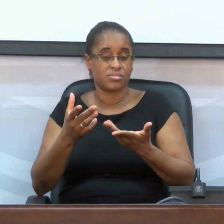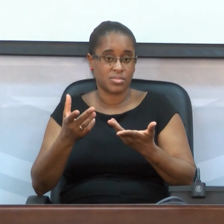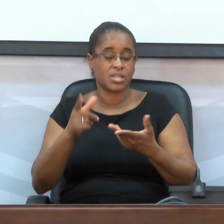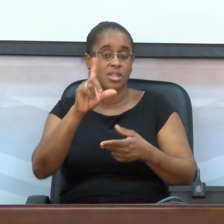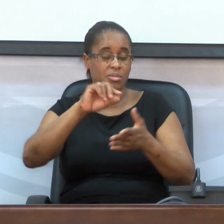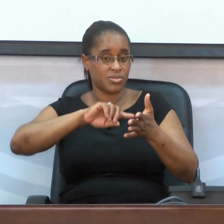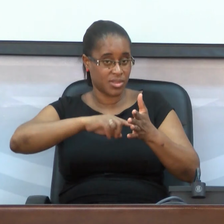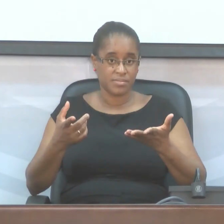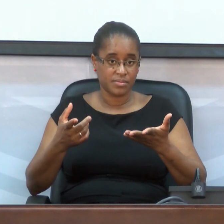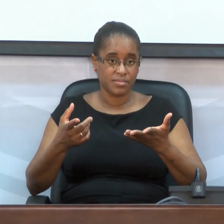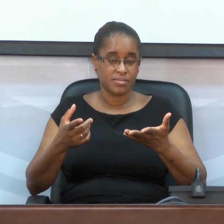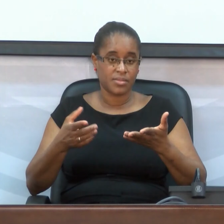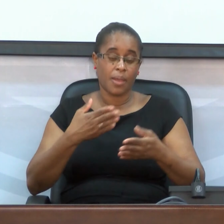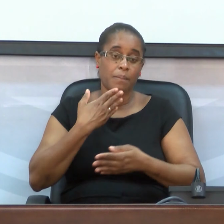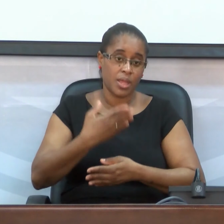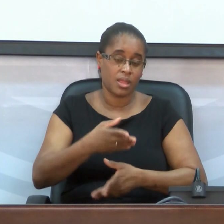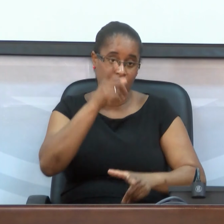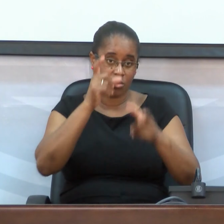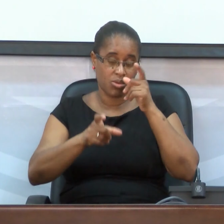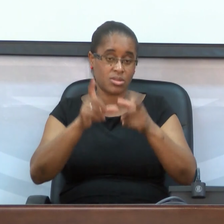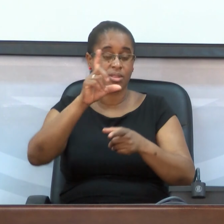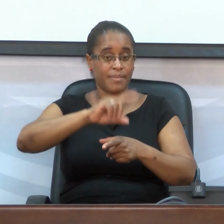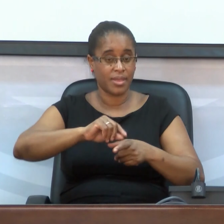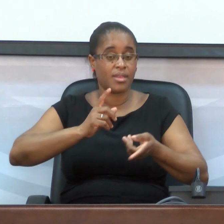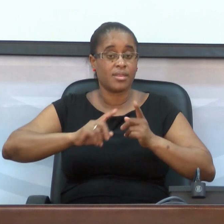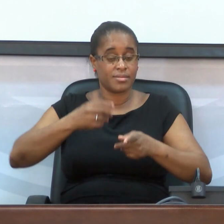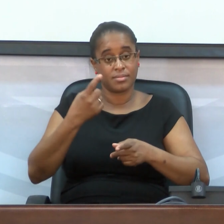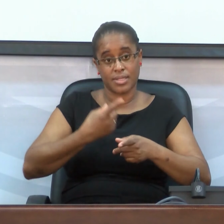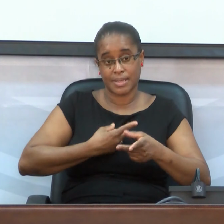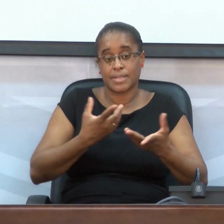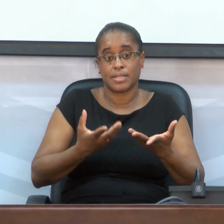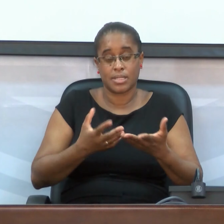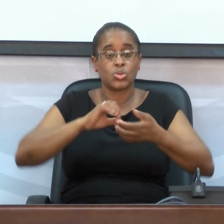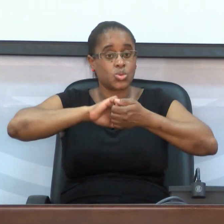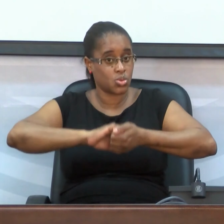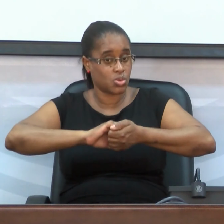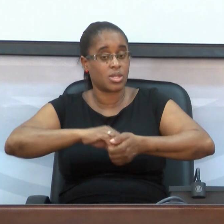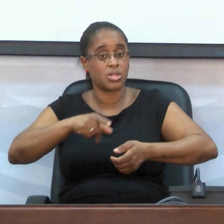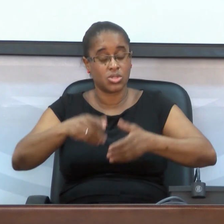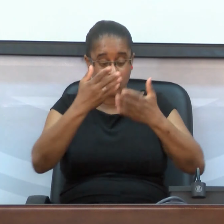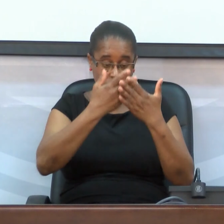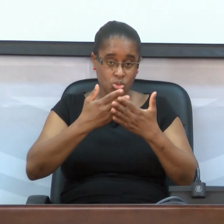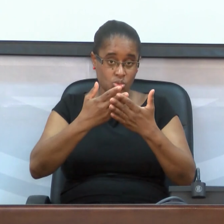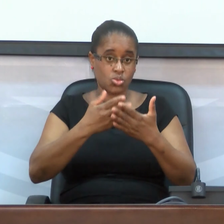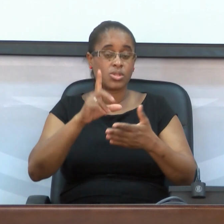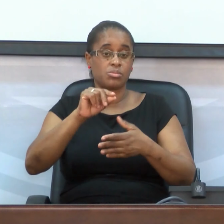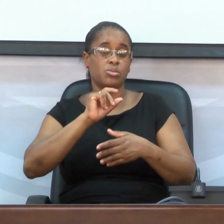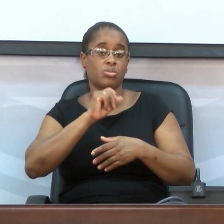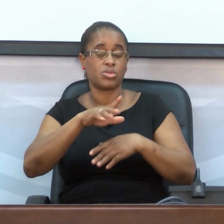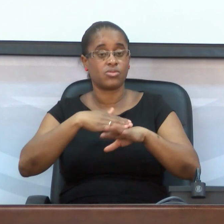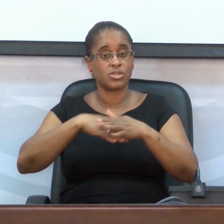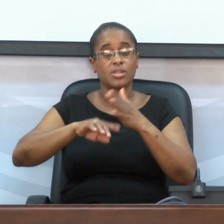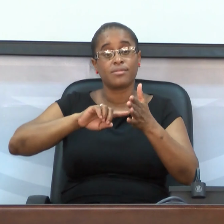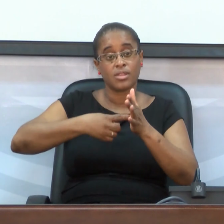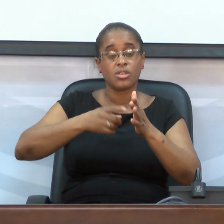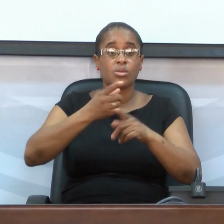população. Aproveito desde já para pedir à população também que seja solidária com este estudo e também possam fazer testes, porque